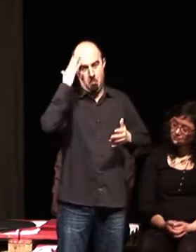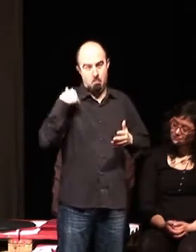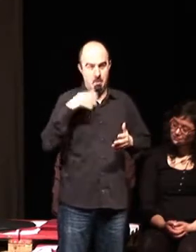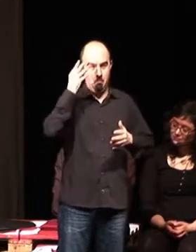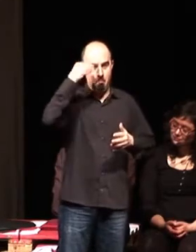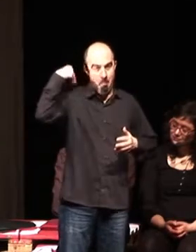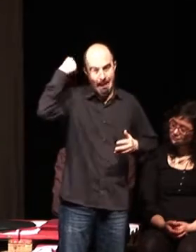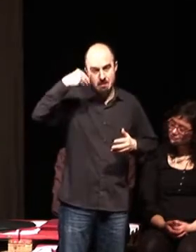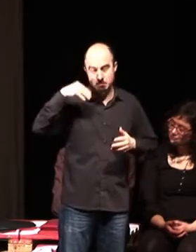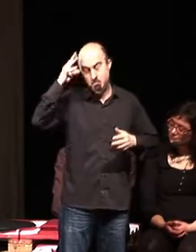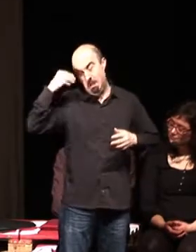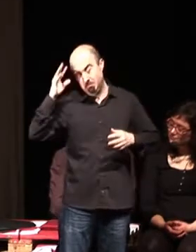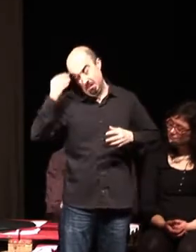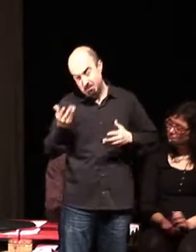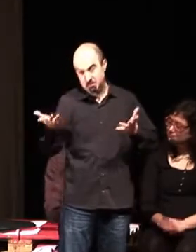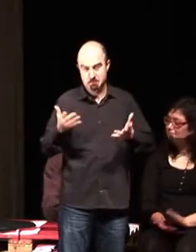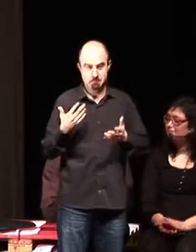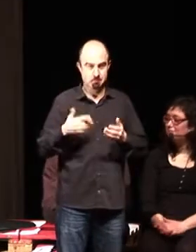palestí. Això ja parlaràs tu.